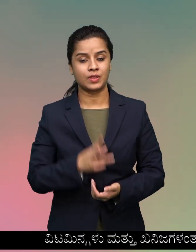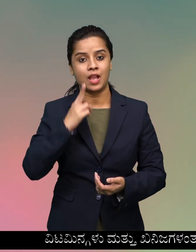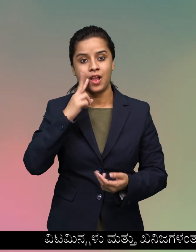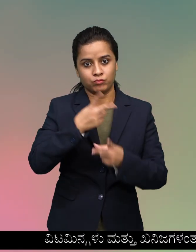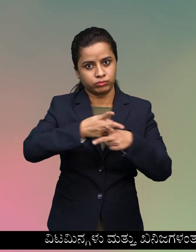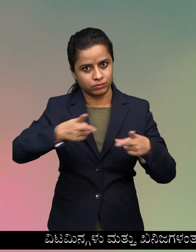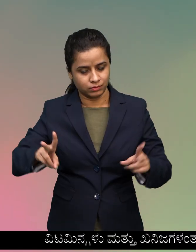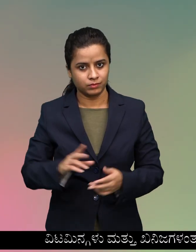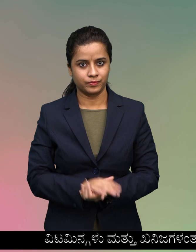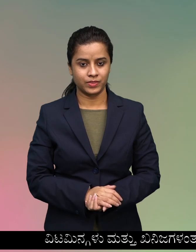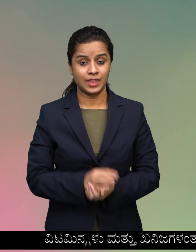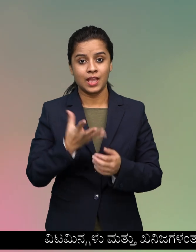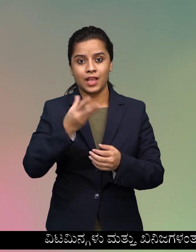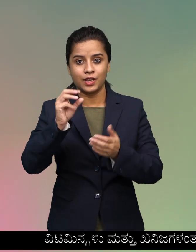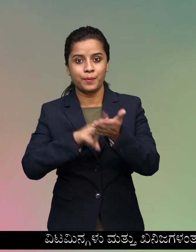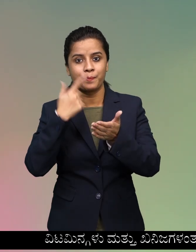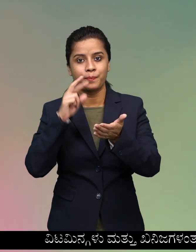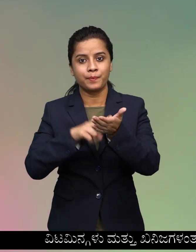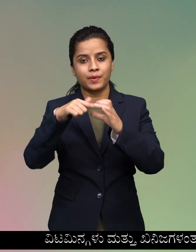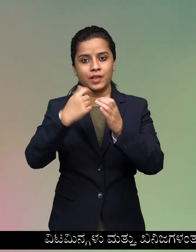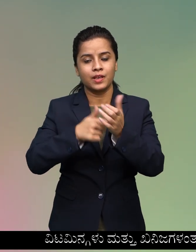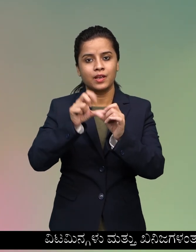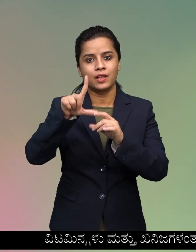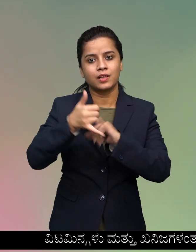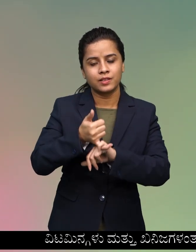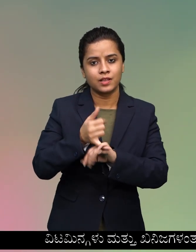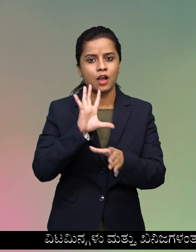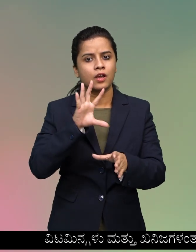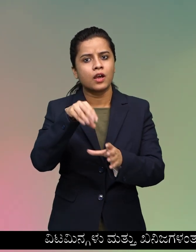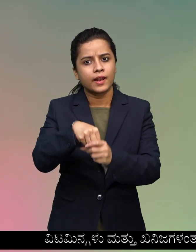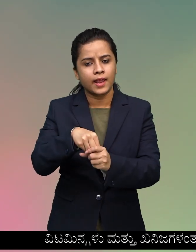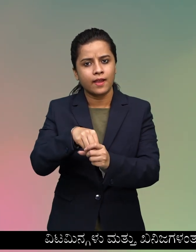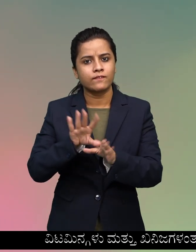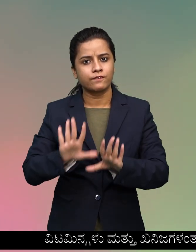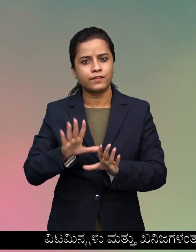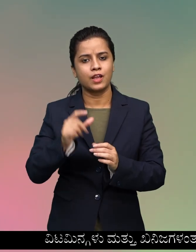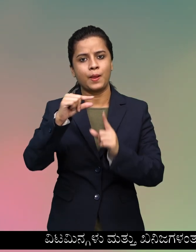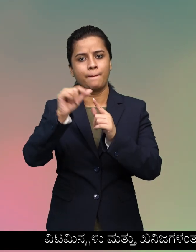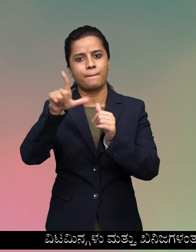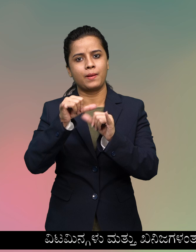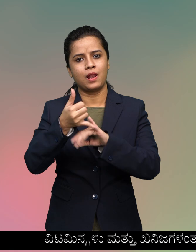ವಿಟಮಿನ್ಗಳು ಮತ್ತು ಖನಿಜಗಳಂತಹ ಸಾವಯವ ಪದಾರ್ಥಗಳು ಪ್ಲಾಸ್ಮಾದಲ್ಲಿ ಇರುತ್ತವೆ.